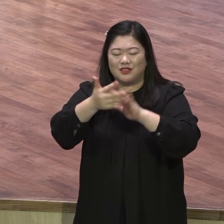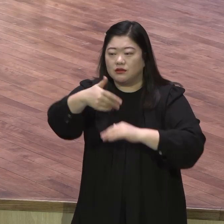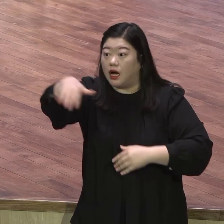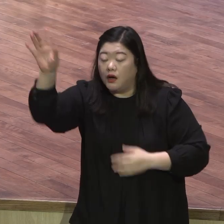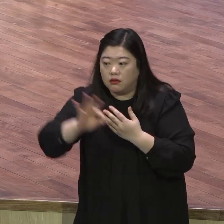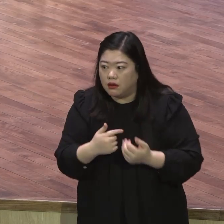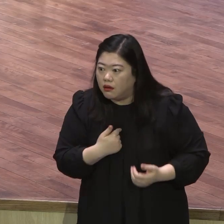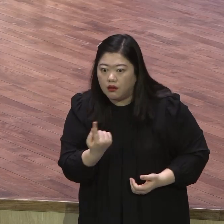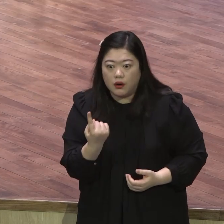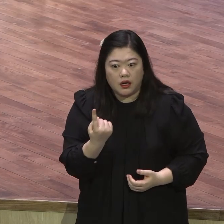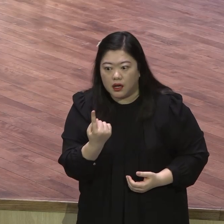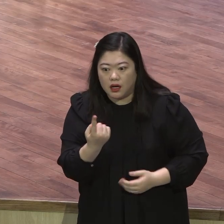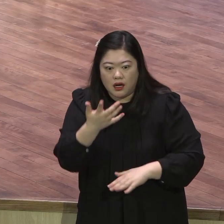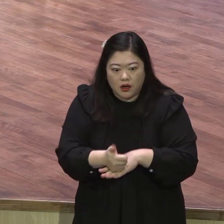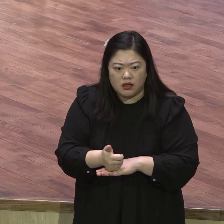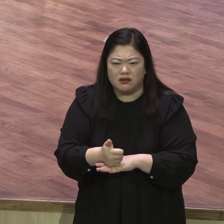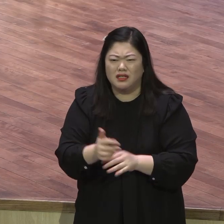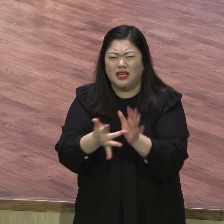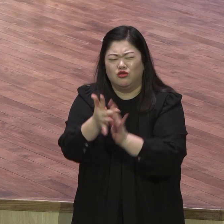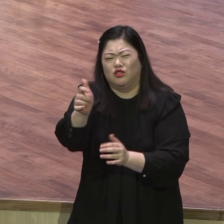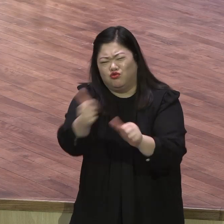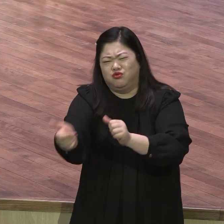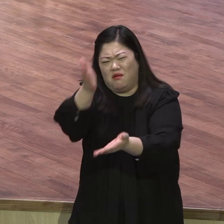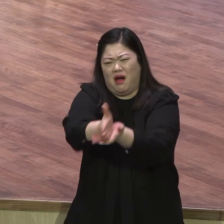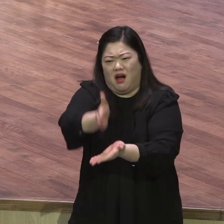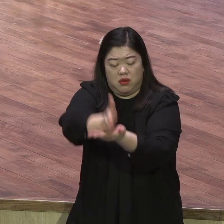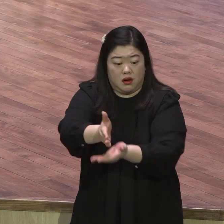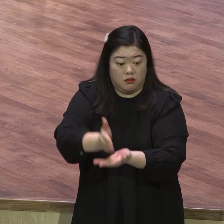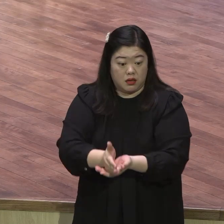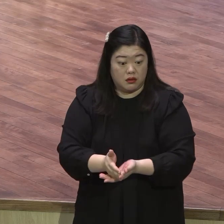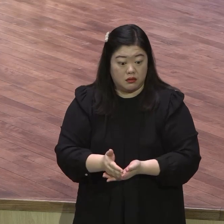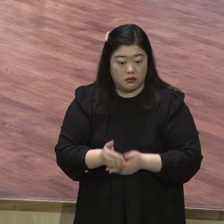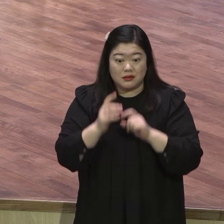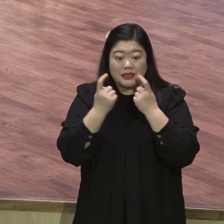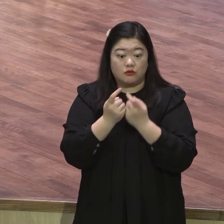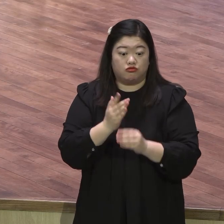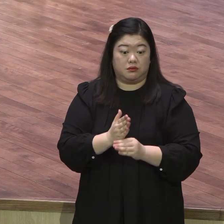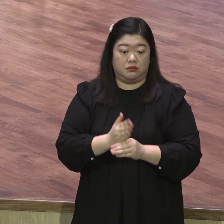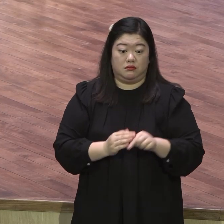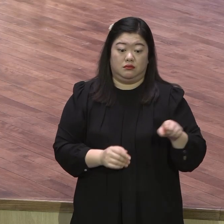성공인 은혜를 죽는다니까 절대 그럴 수 없습니다.